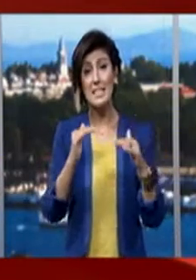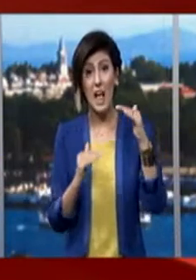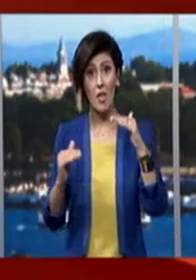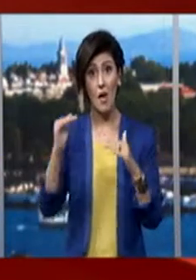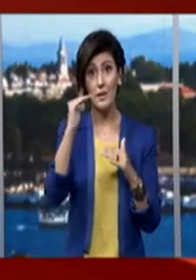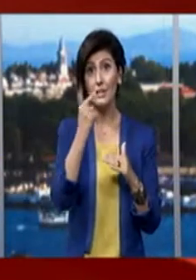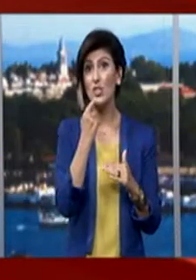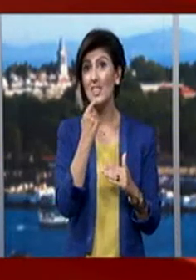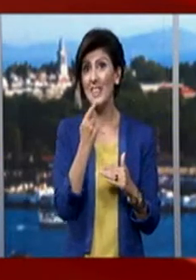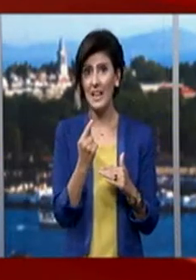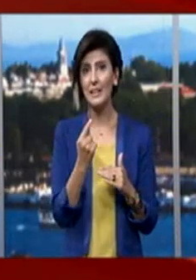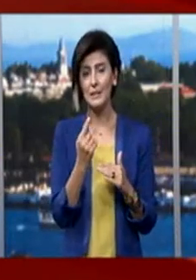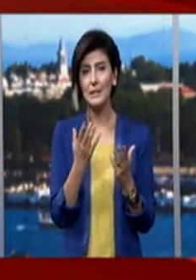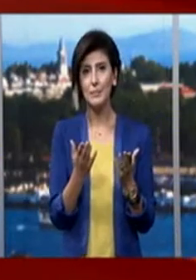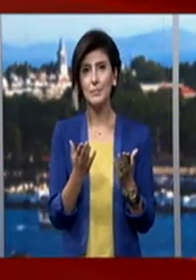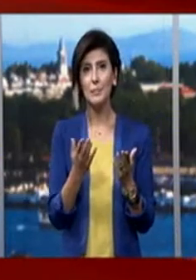edilen artışlarda ise